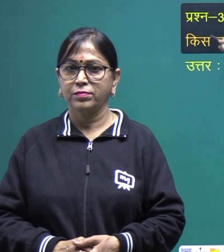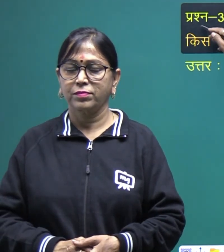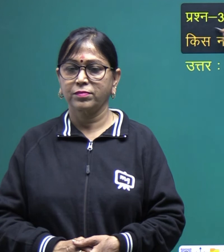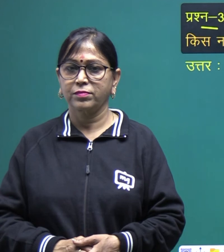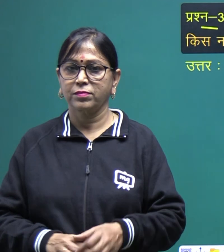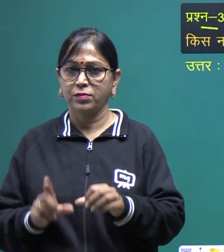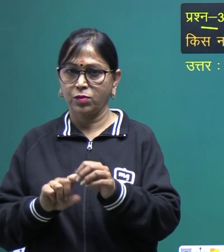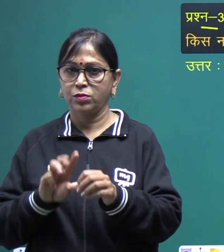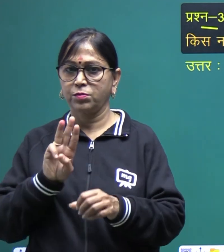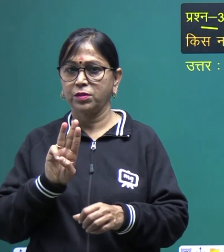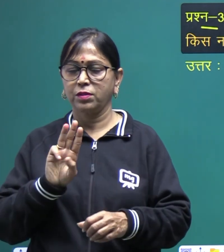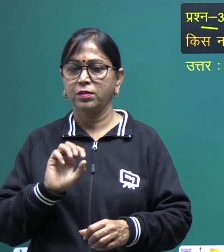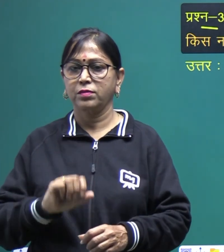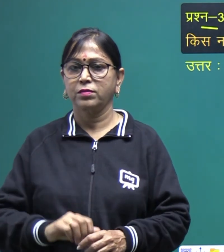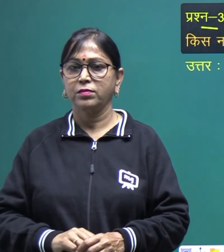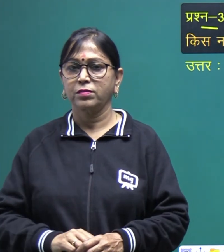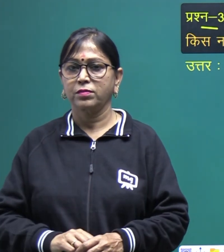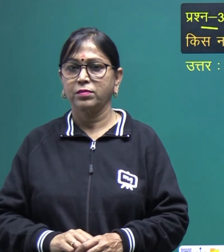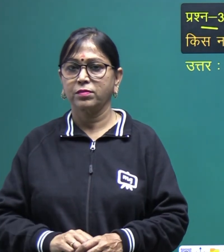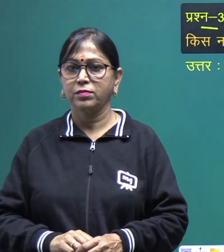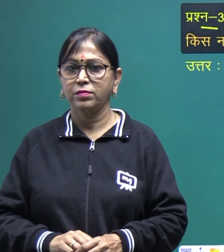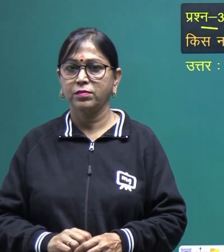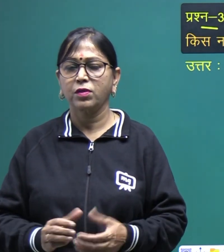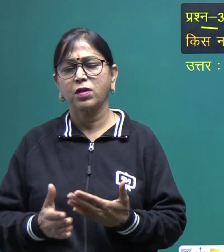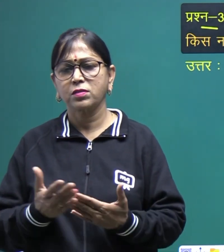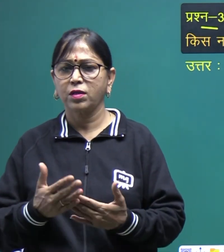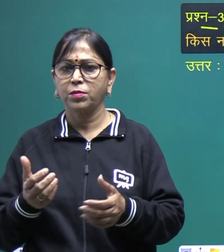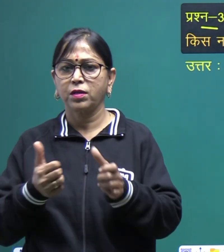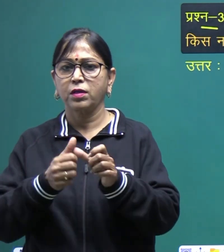प्रश्न नंबर 3, सामान्य एल्कोहल को